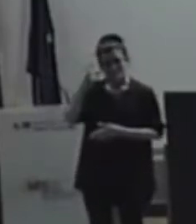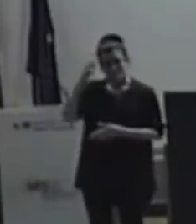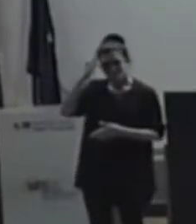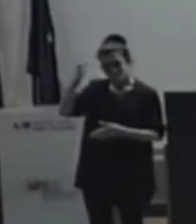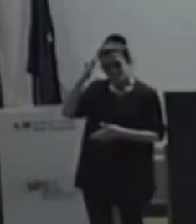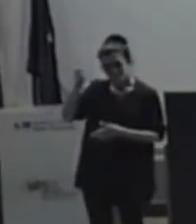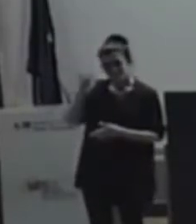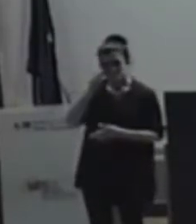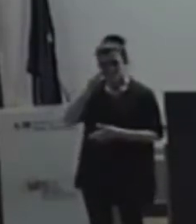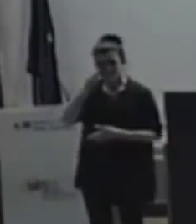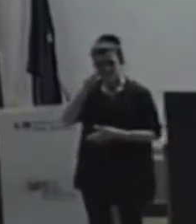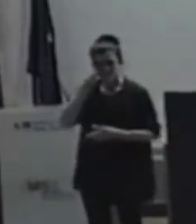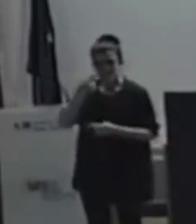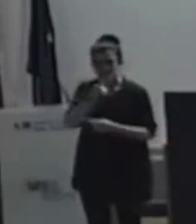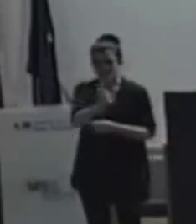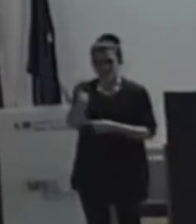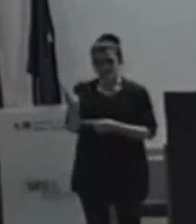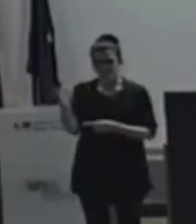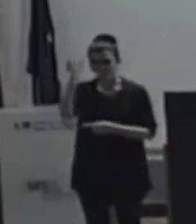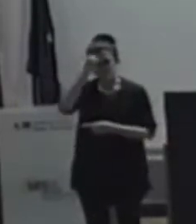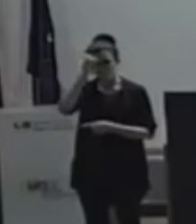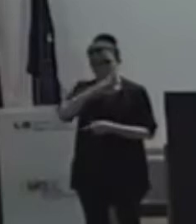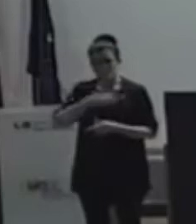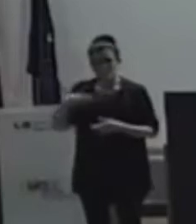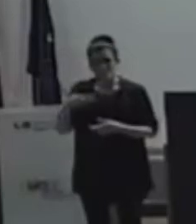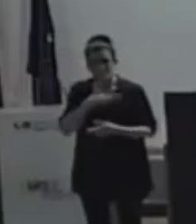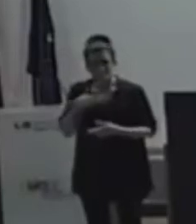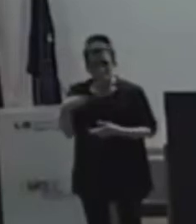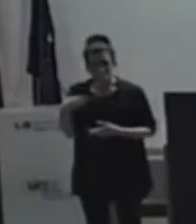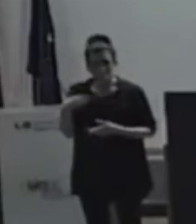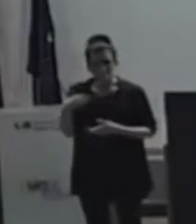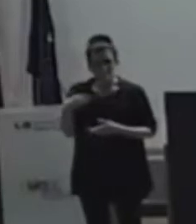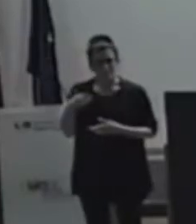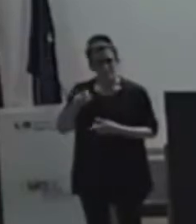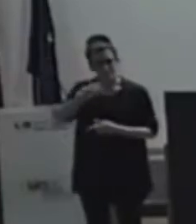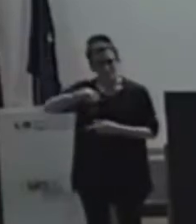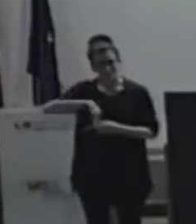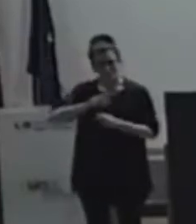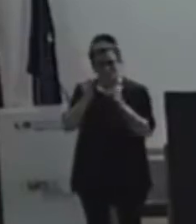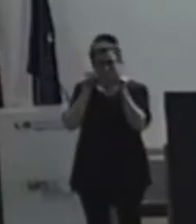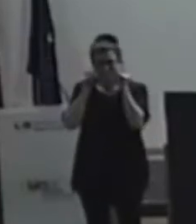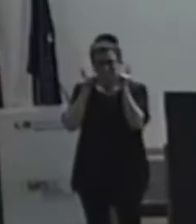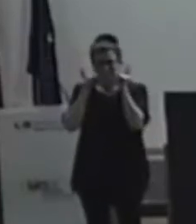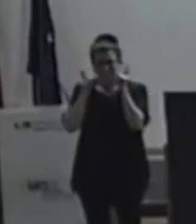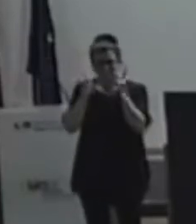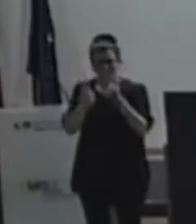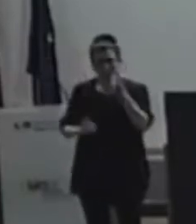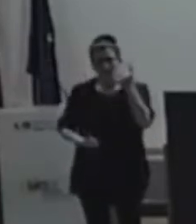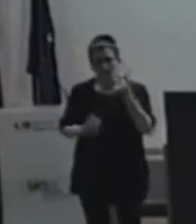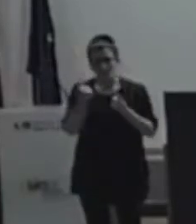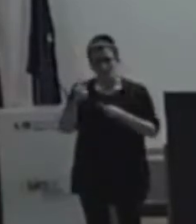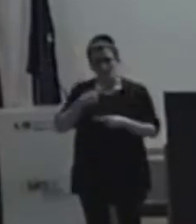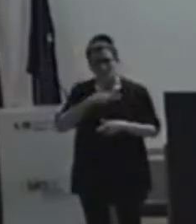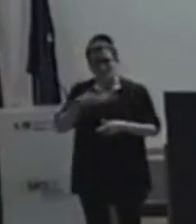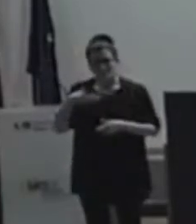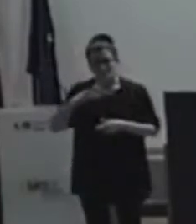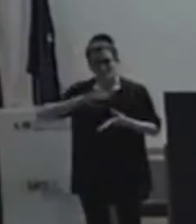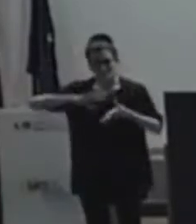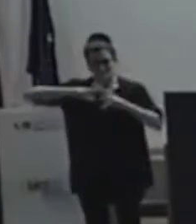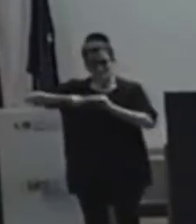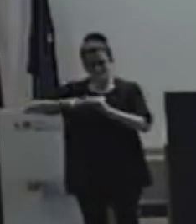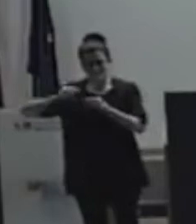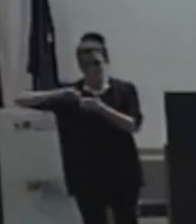iguales. Y vemos que algunas expectativas no están bien adecuadas a lo que la tecnología